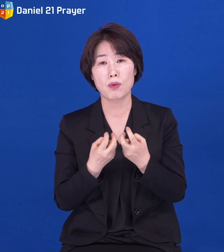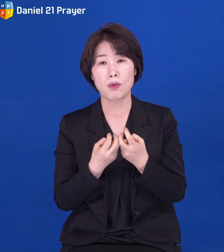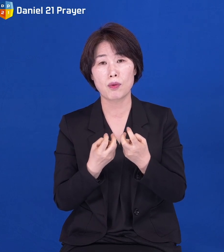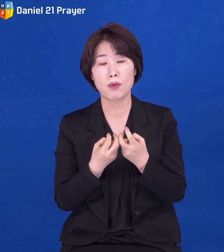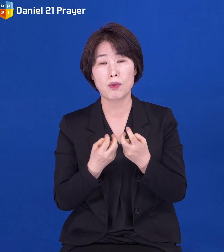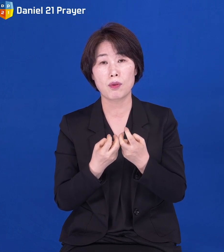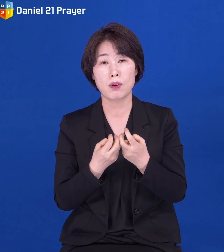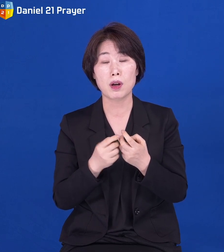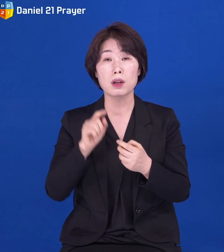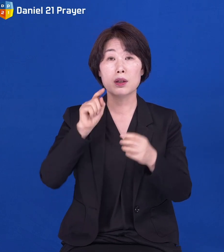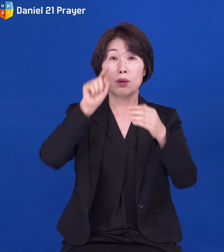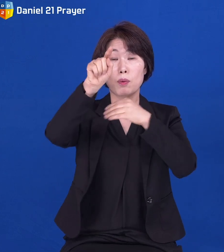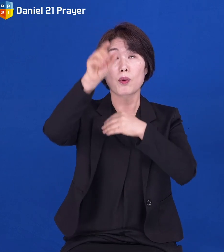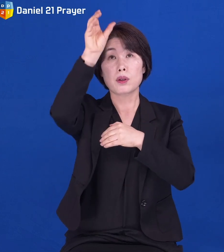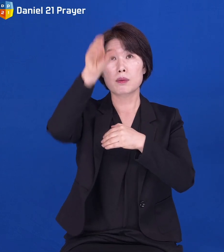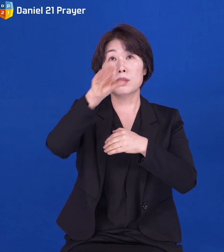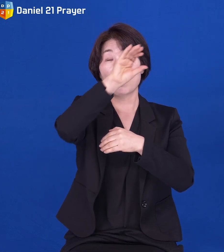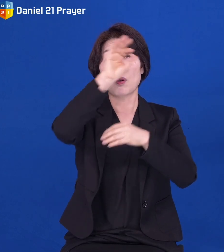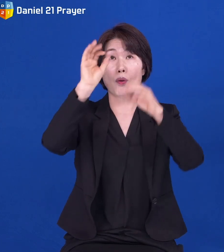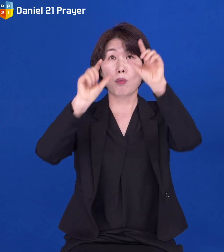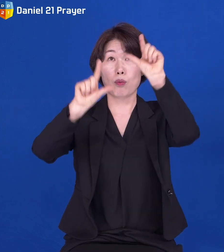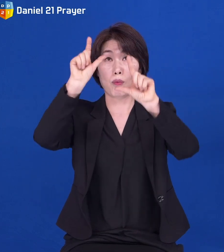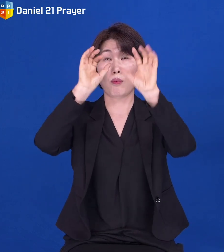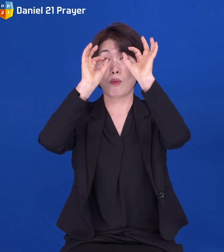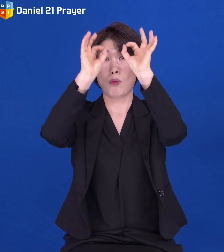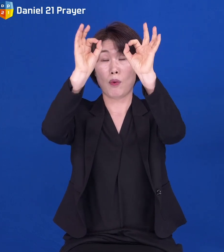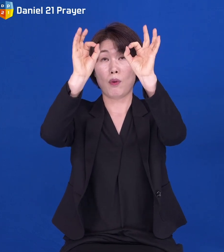보이는 거예요, 그 집에. 그래가지고